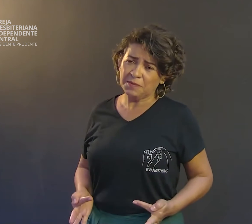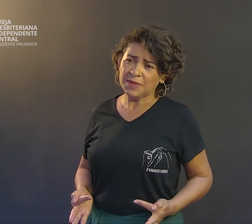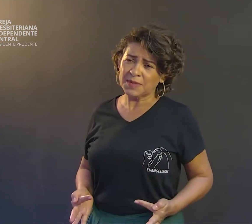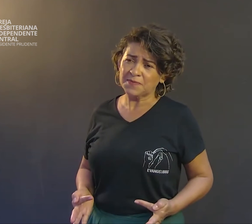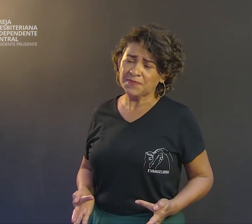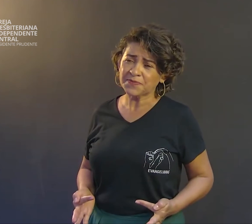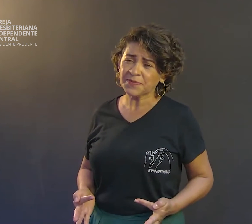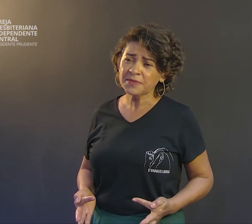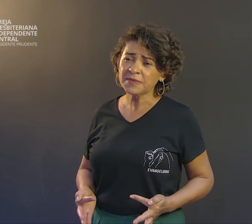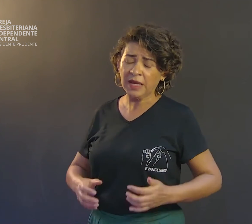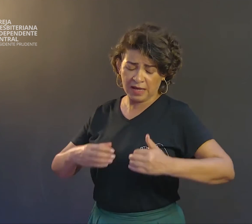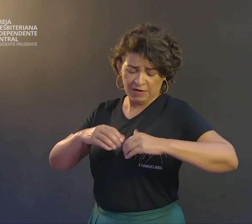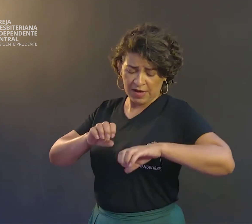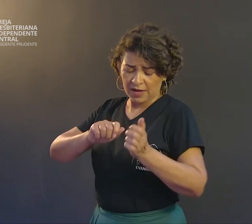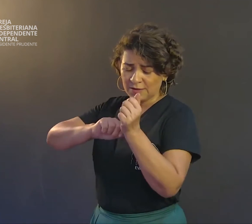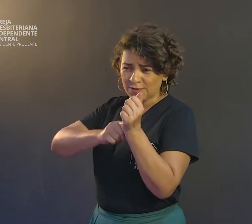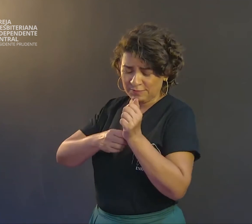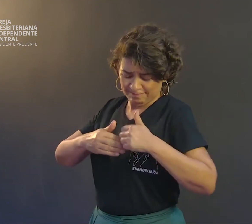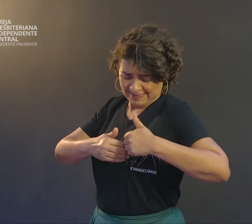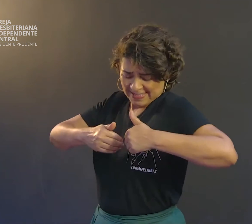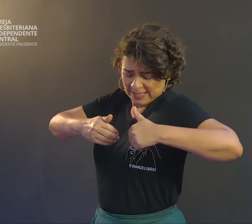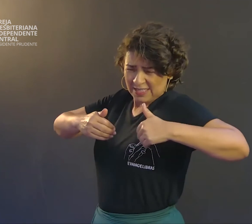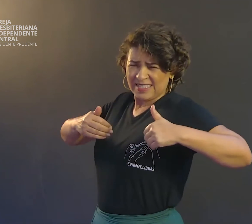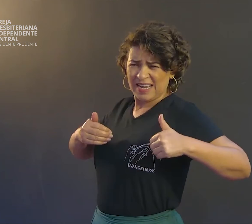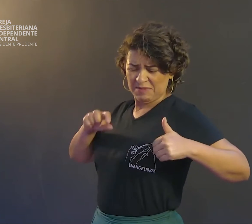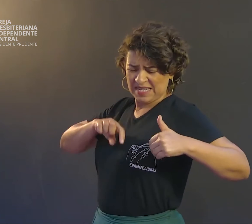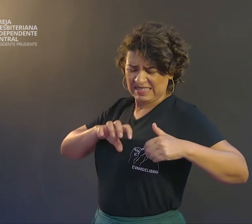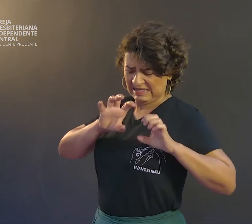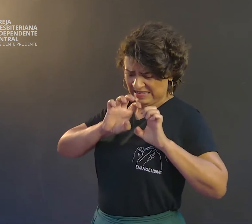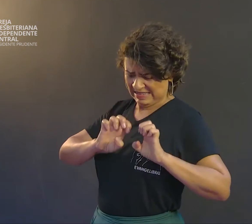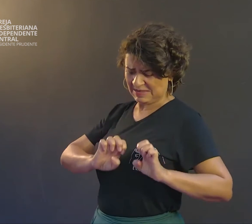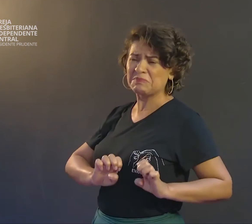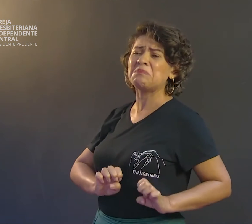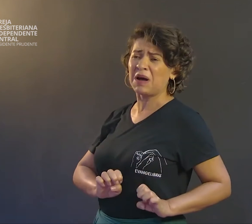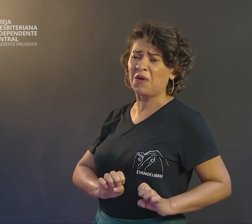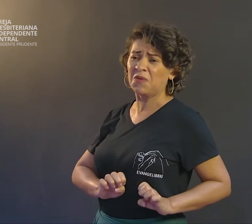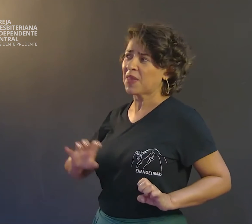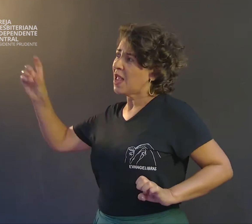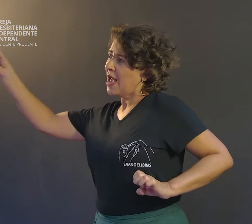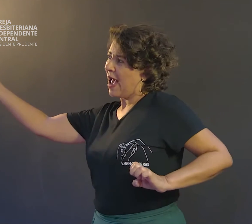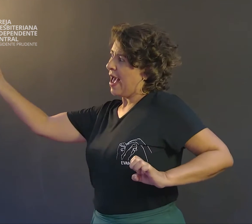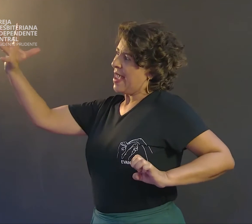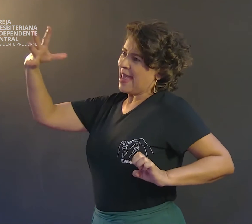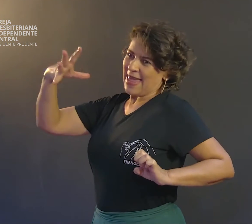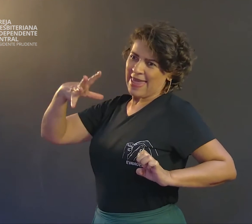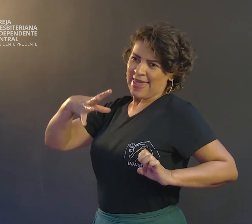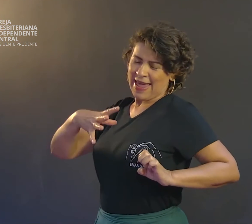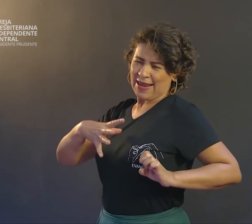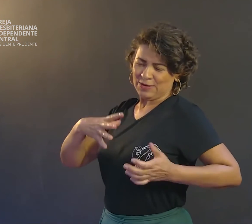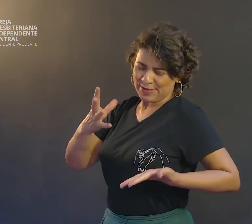trevas ocultas no coração, permitindo que a luz de Cristo te alcance.